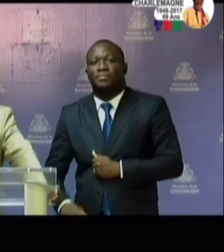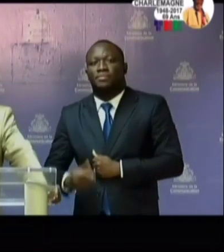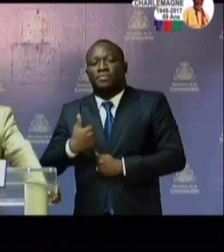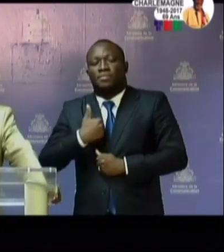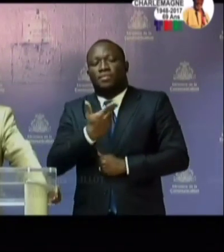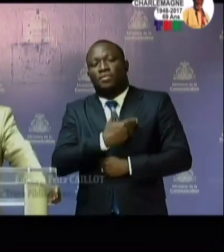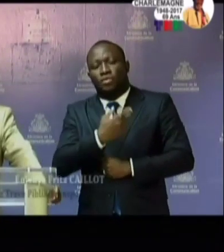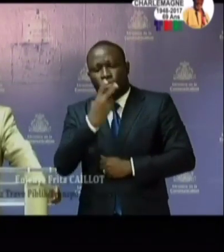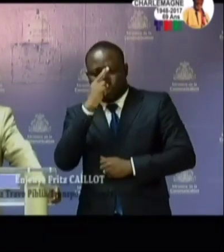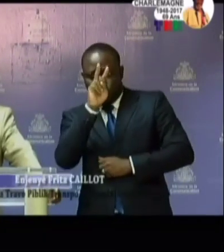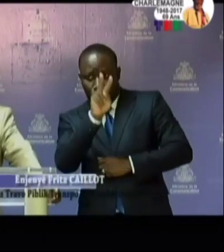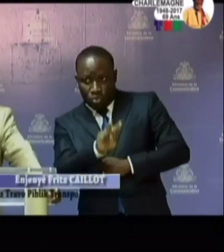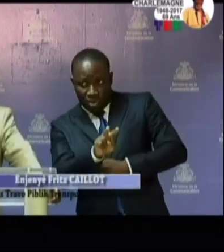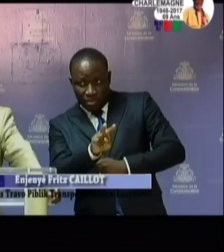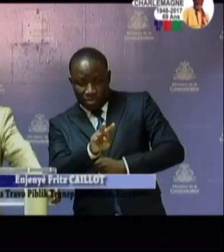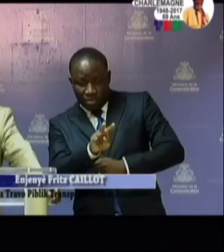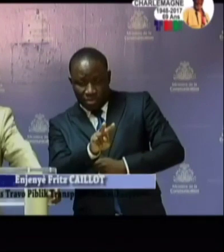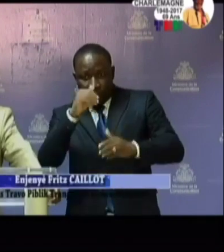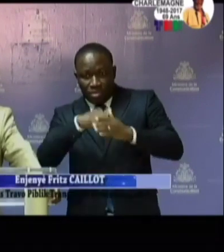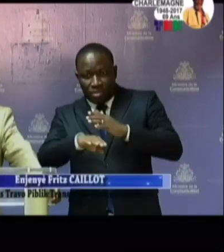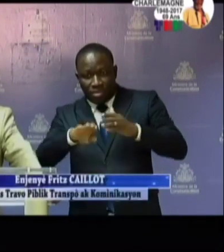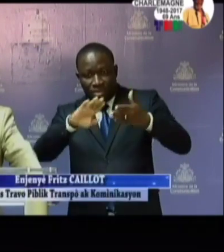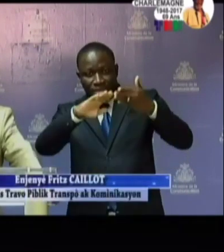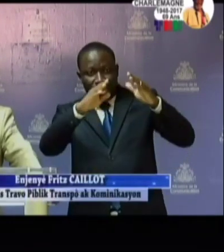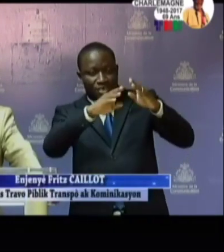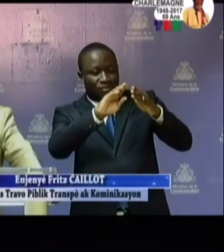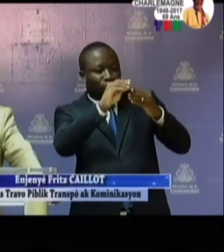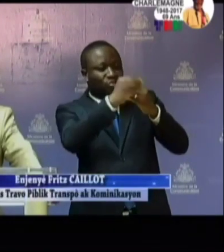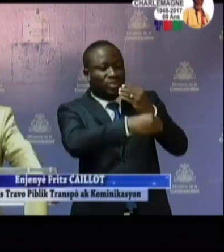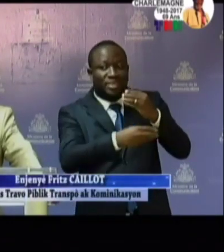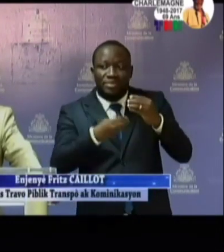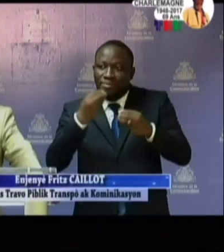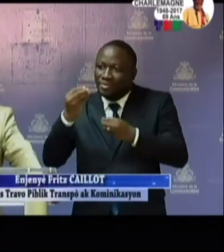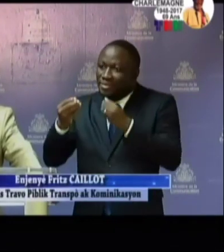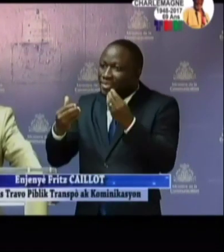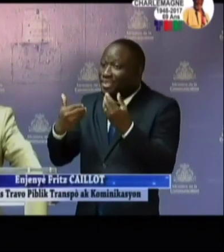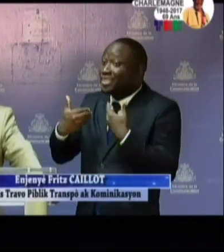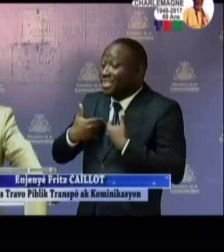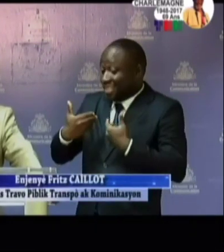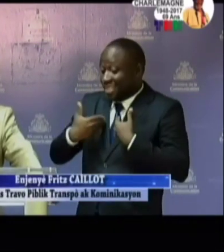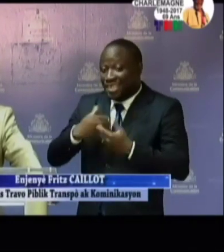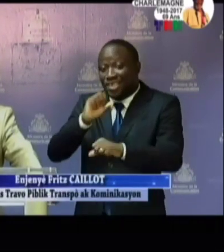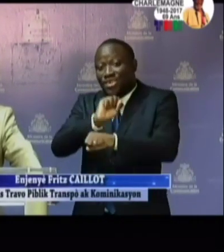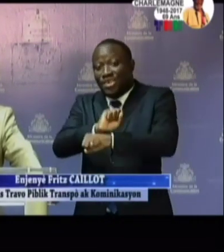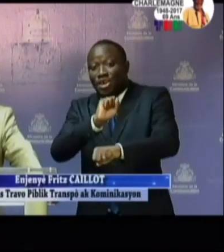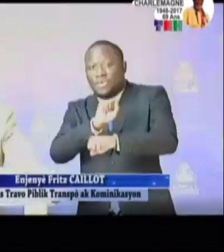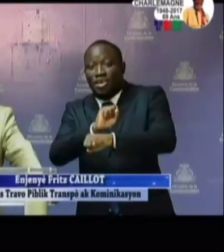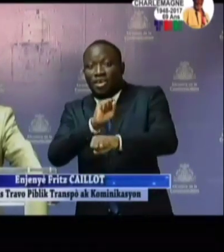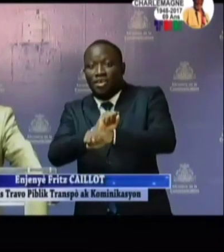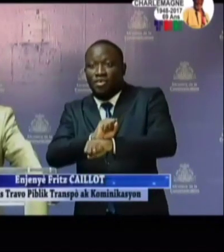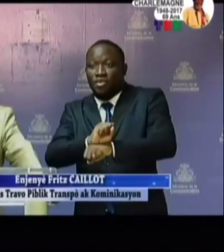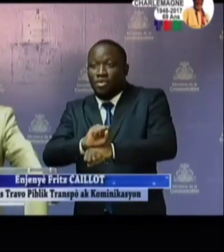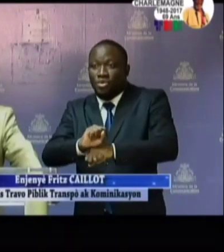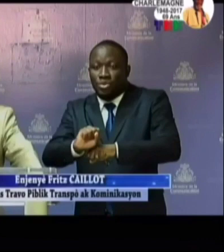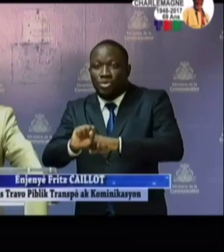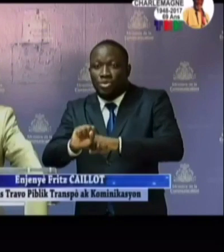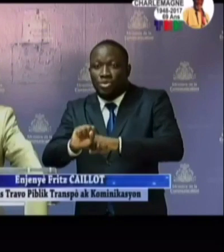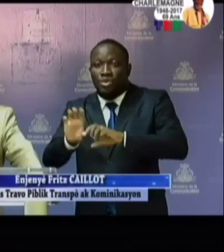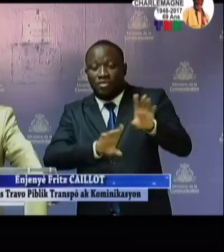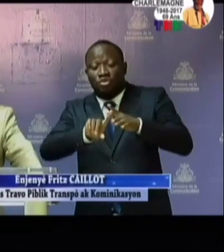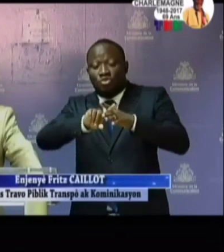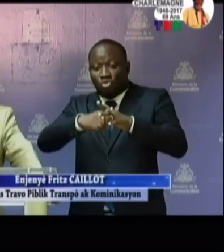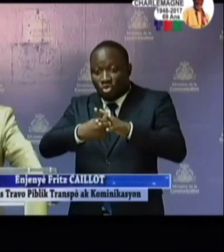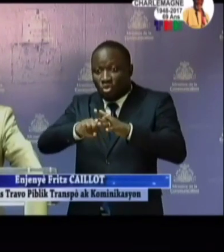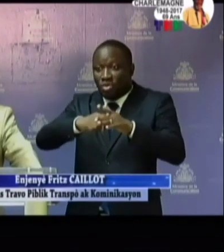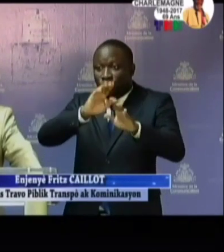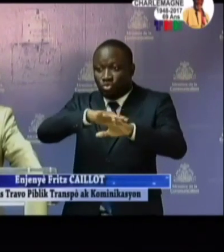nous constatons au niveau de Cafouza-Boka, Pestel, il y a des travaux de réhabilitation que nous commençons